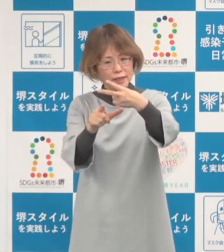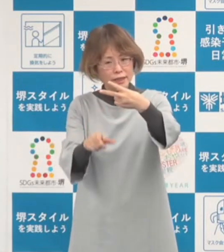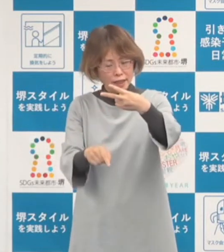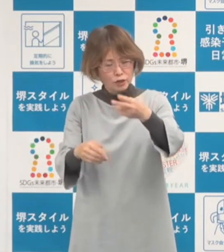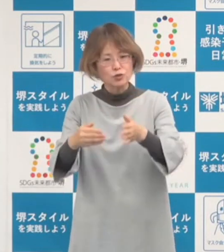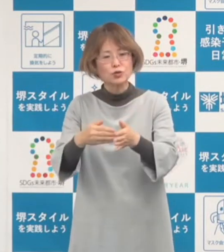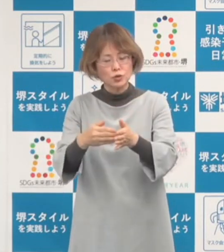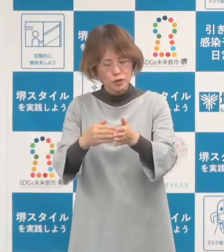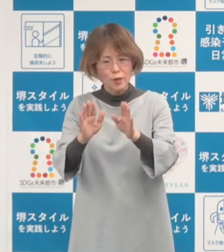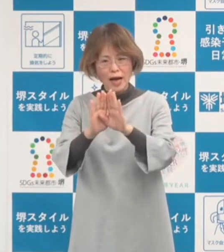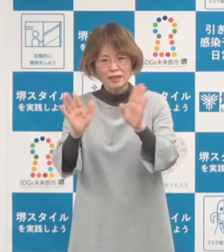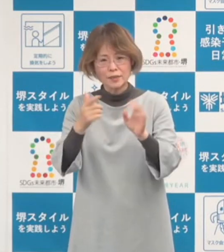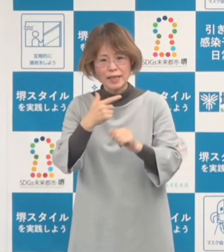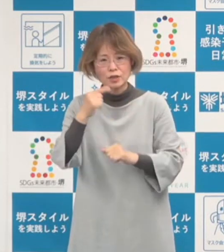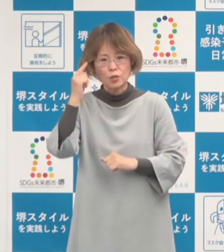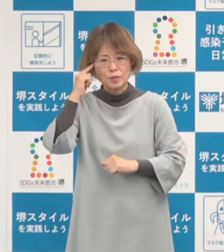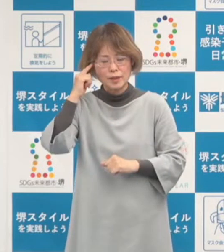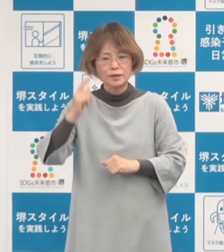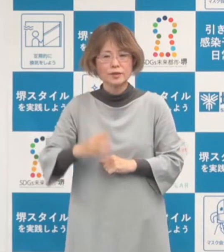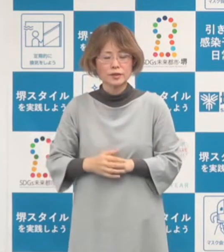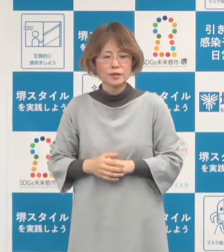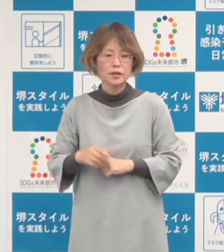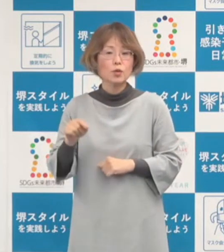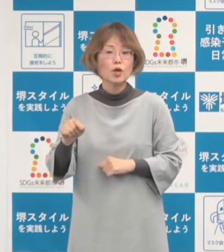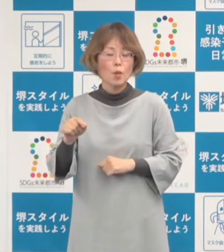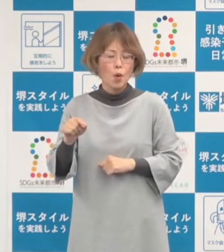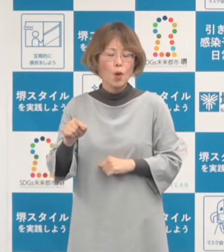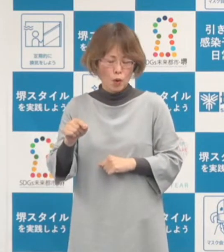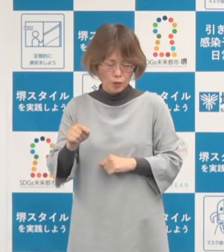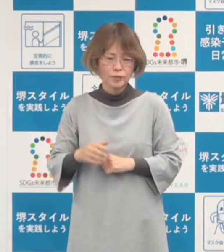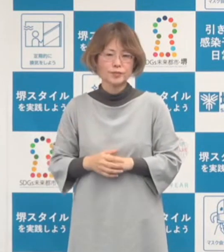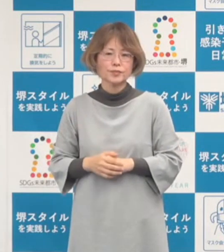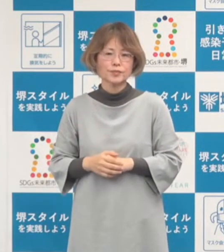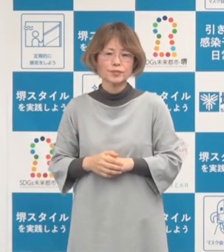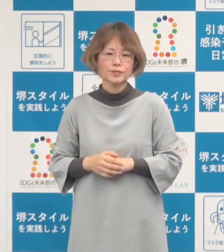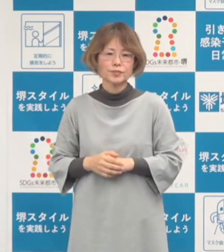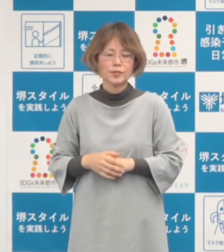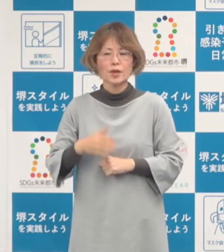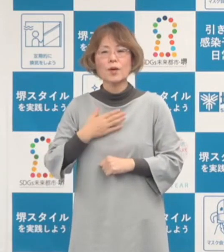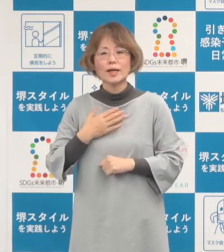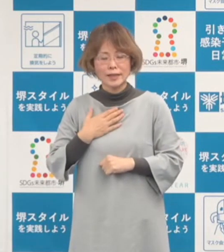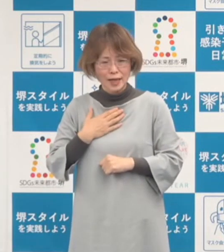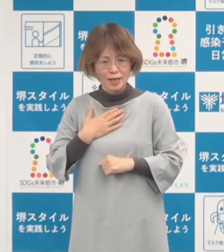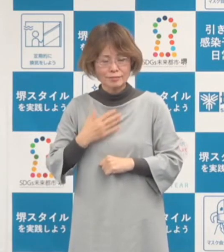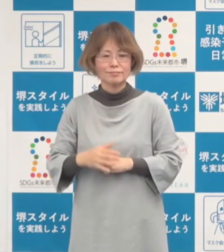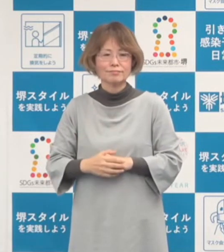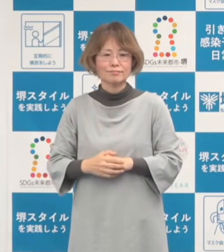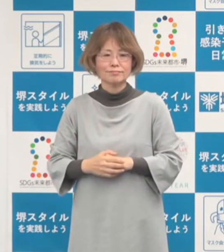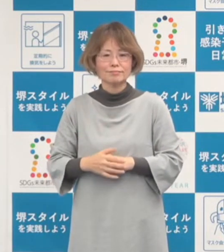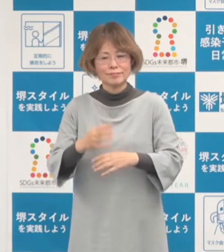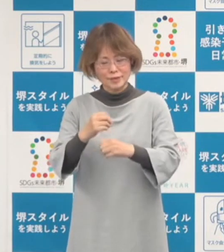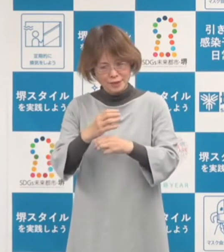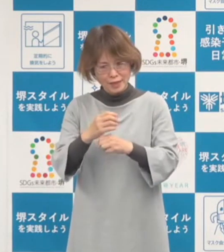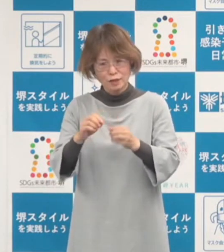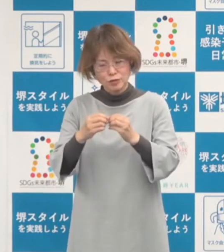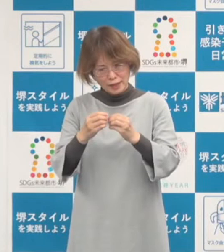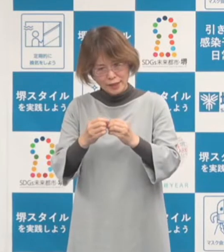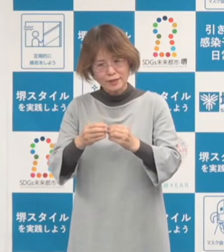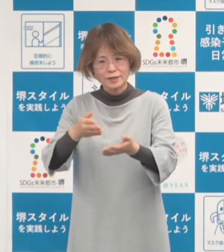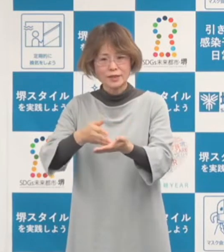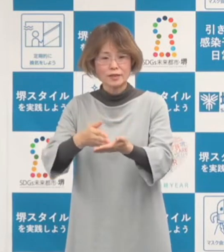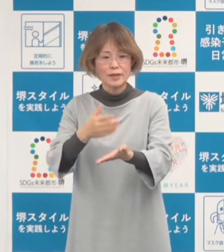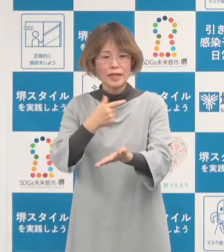運行したいと考えております。こちらも目処が立ちましたら、また具体的な日程も含めてお伝えをさせていただきたいと思います